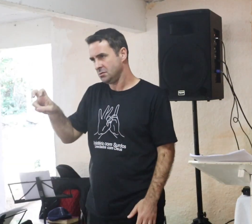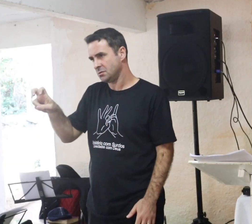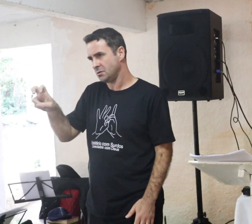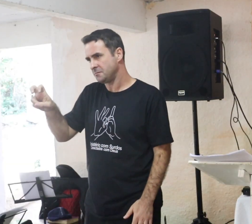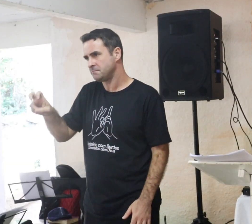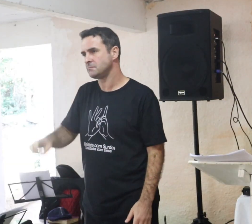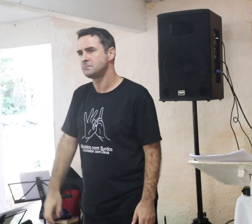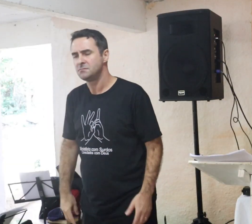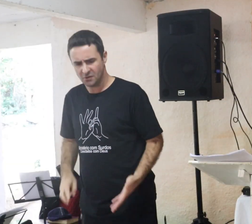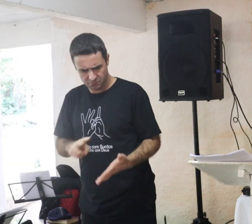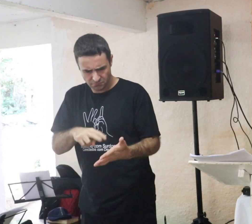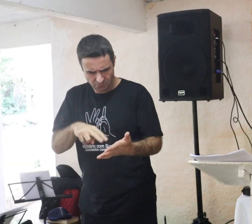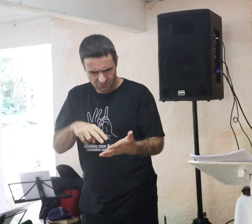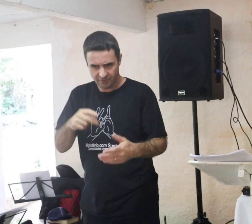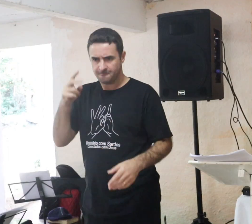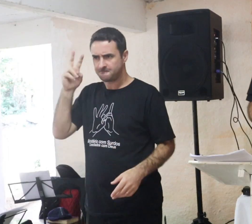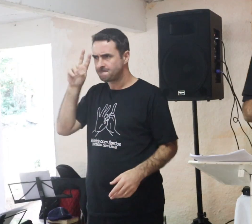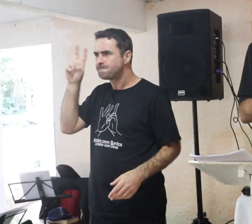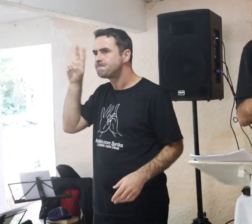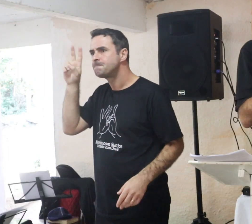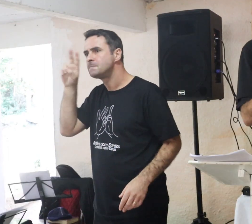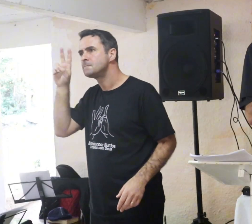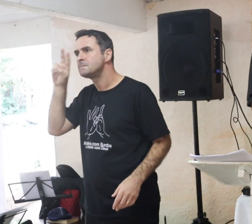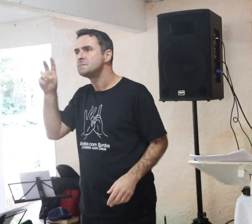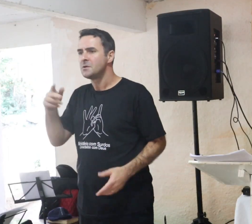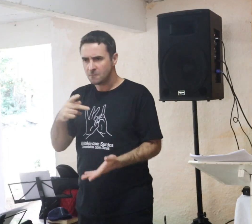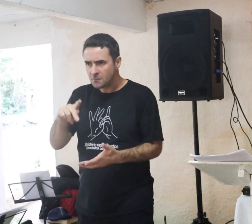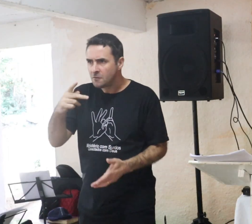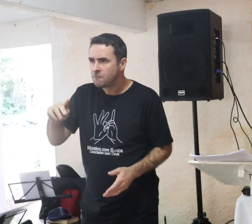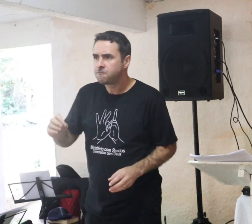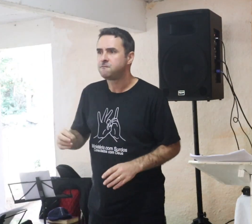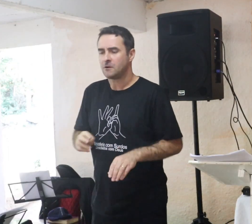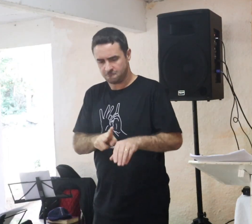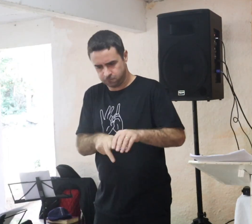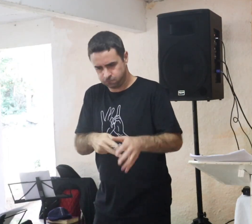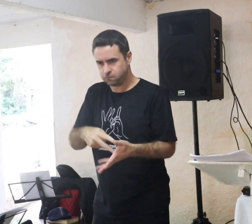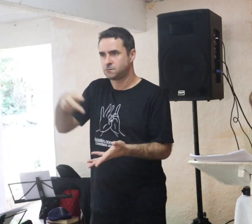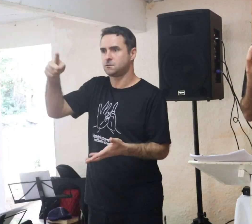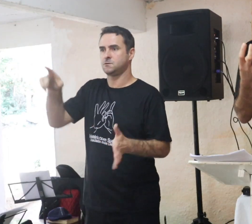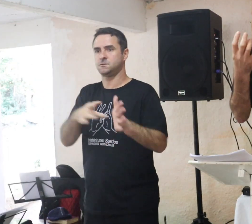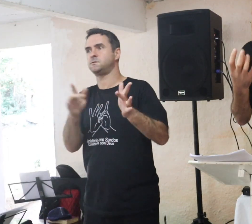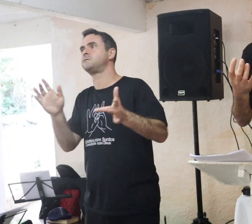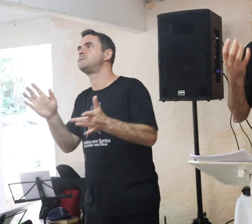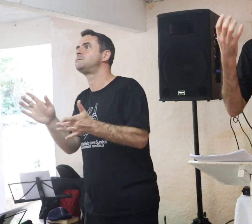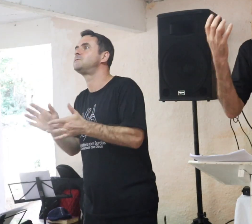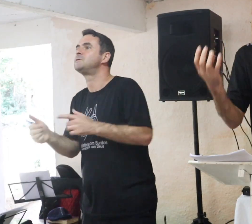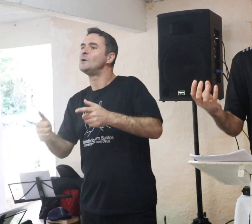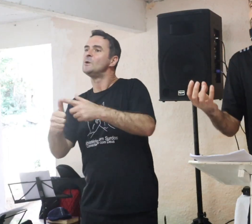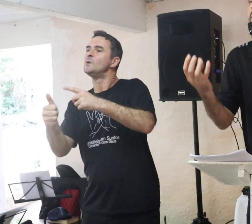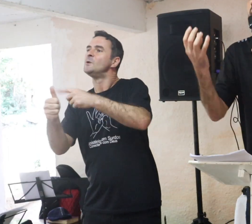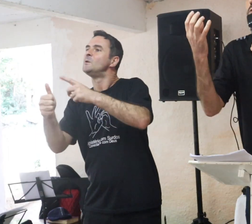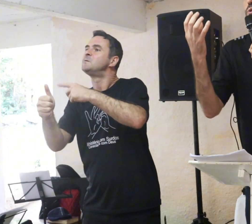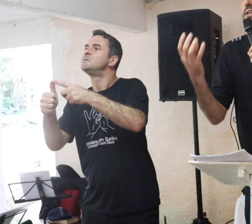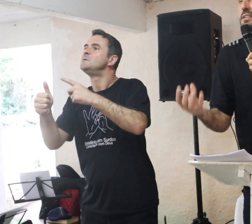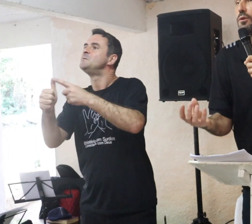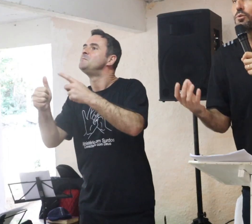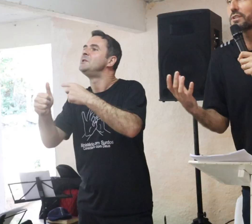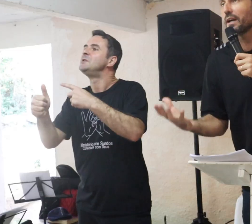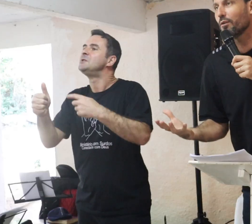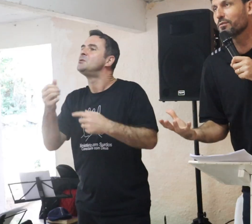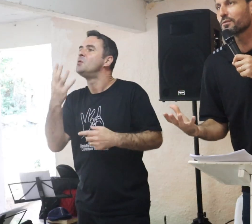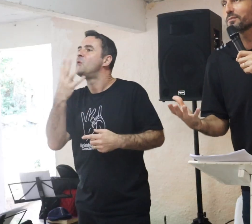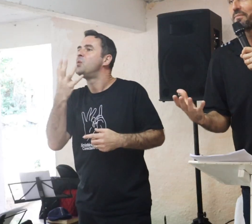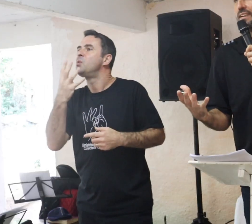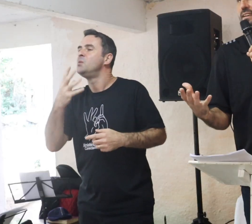vezes, você vai lembrar que ele fala da ressurreição de Jesus como os primeiros frutos da ressurreição